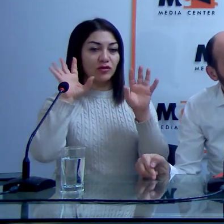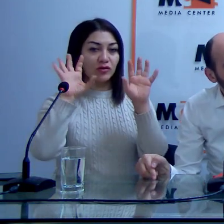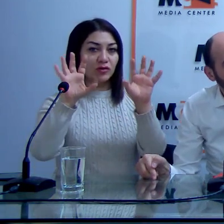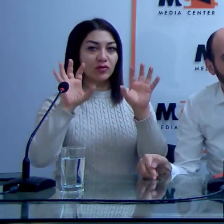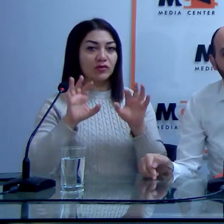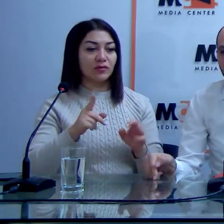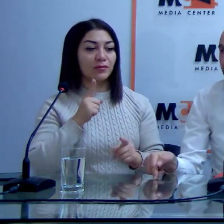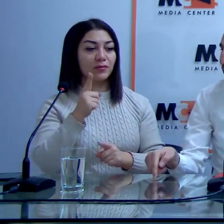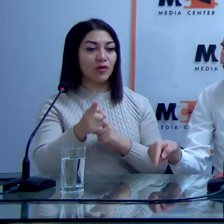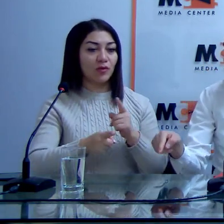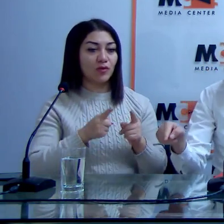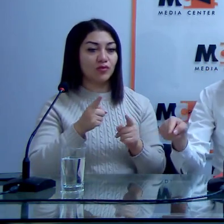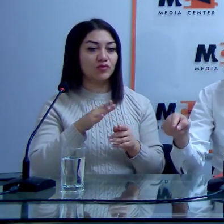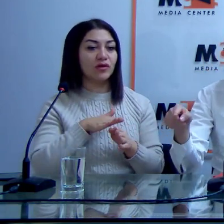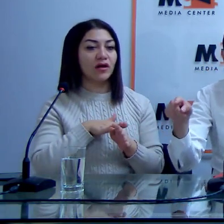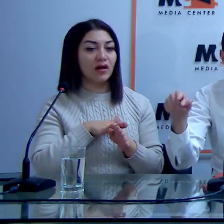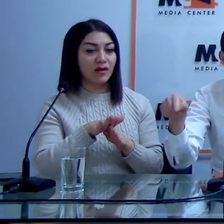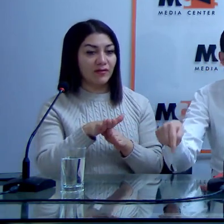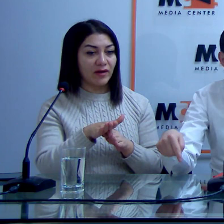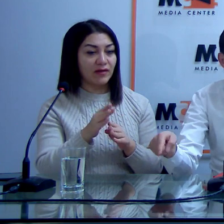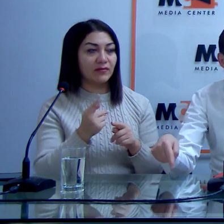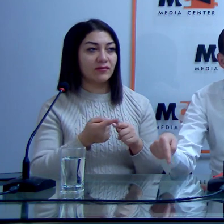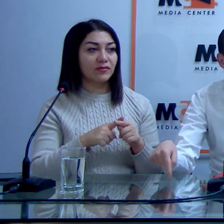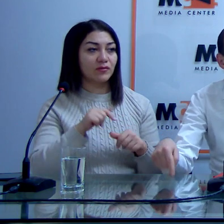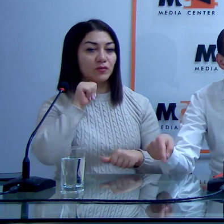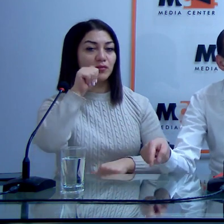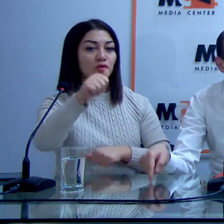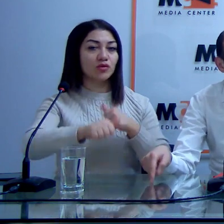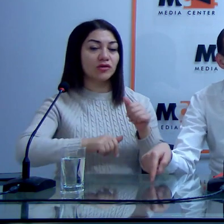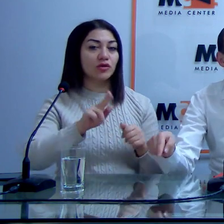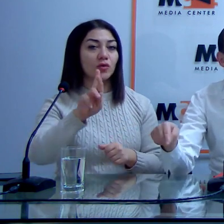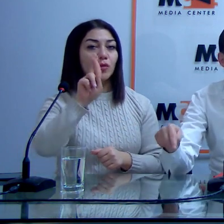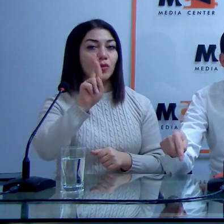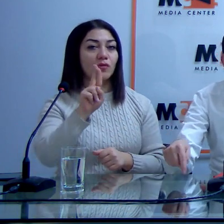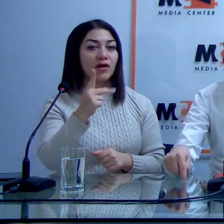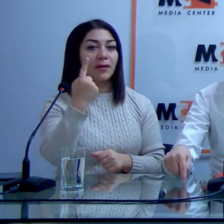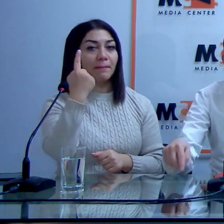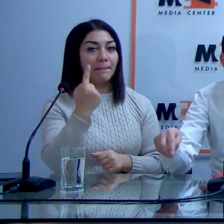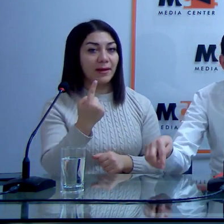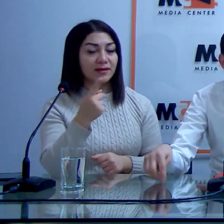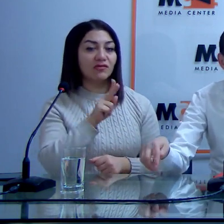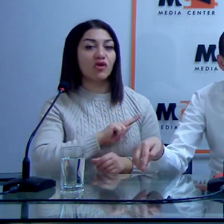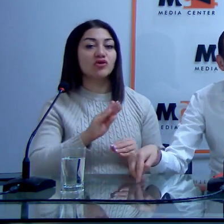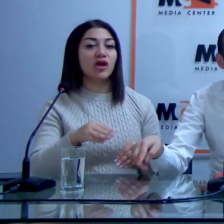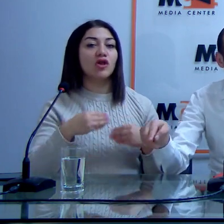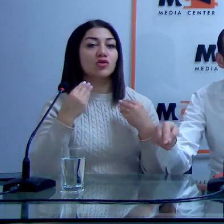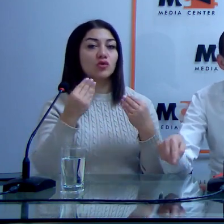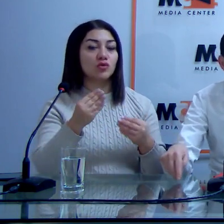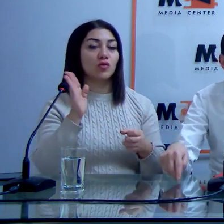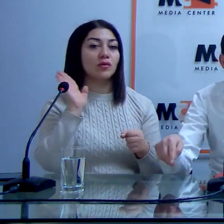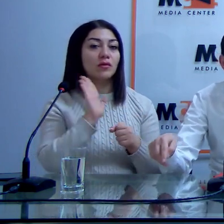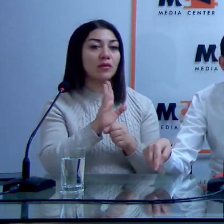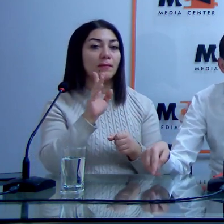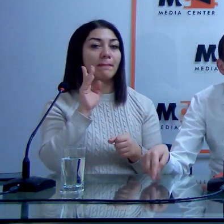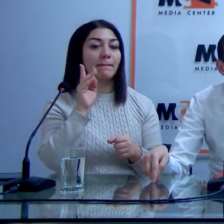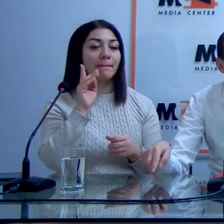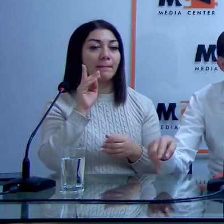պեպել խուտուտ արմպել պը մուն տարի հուտվար մգիտ կոտի անտուն էր պանտանտին է